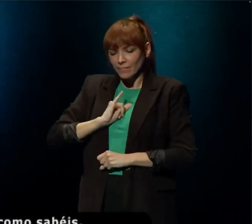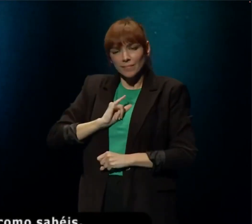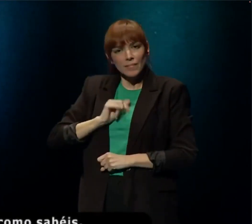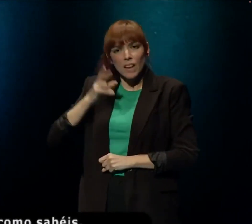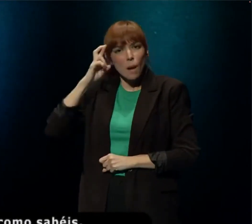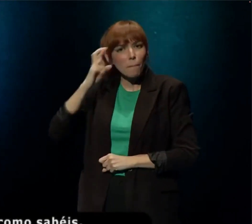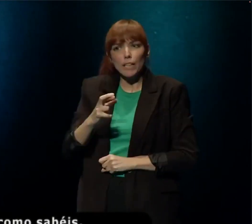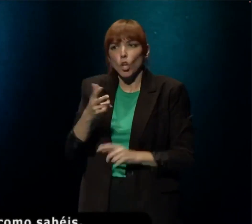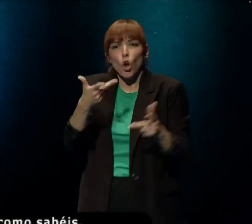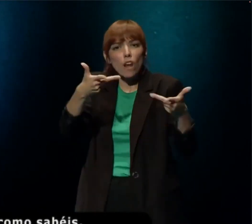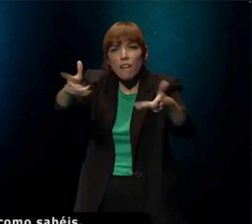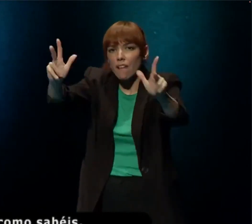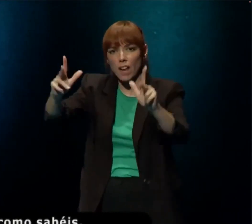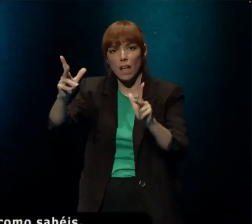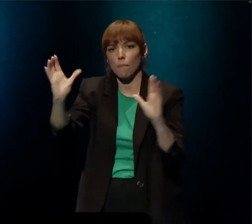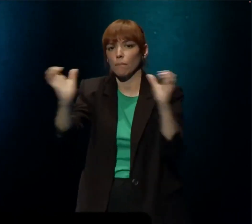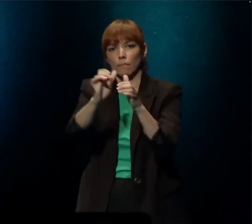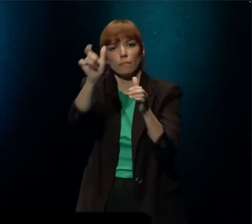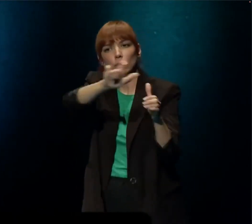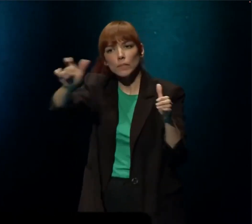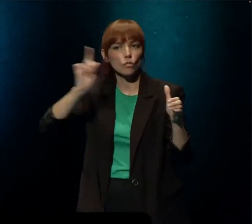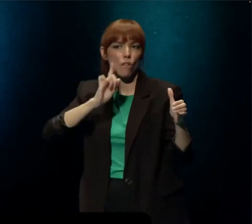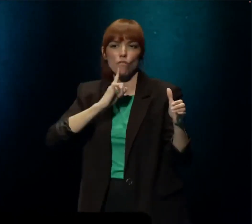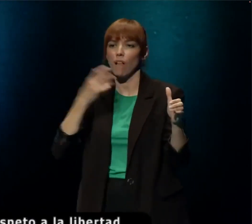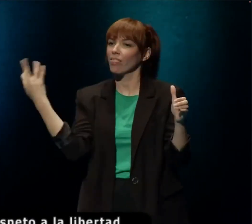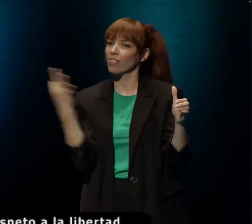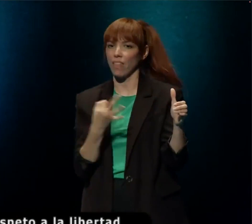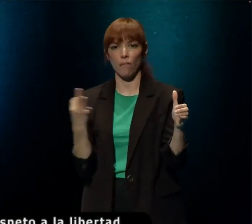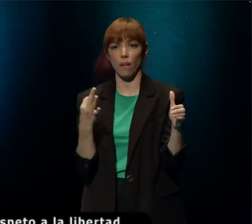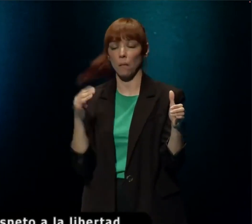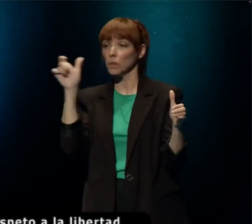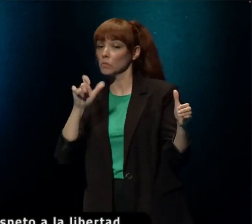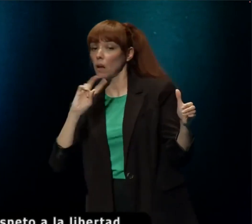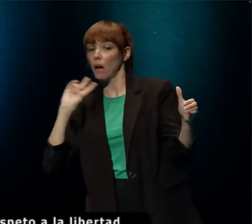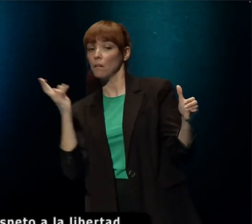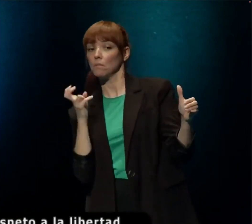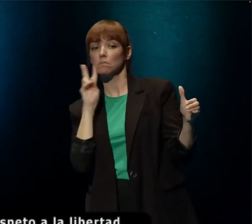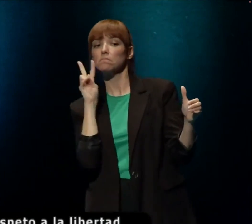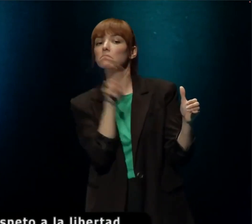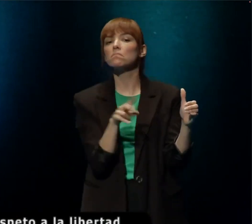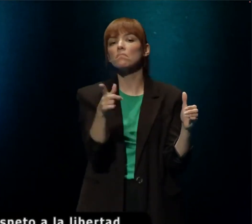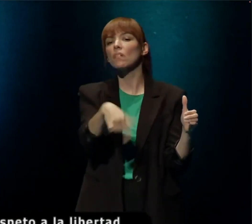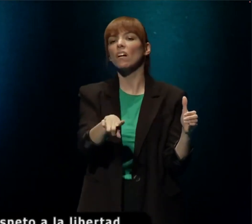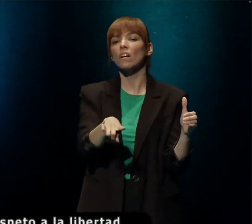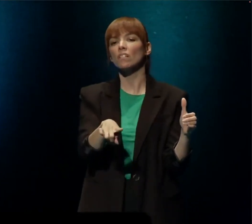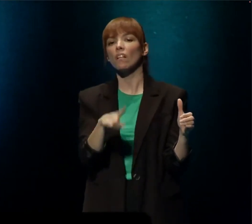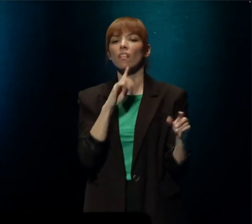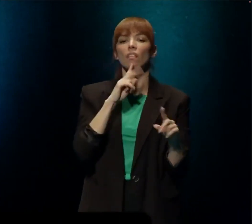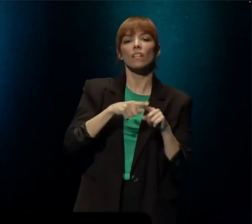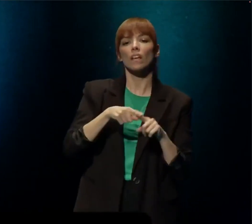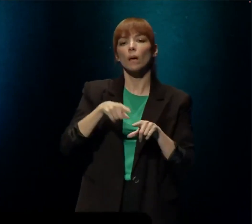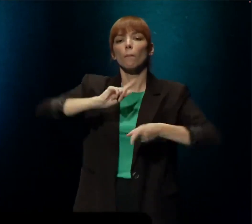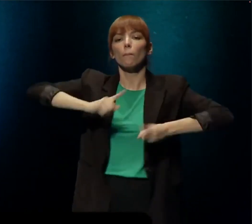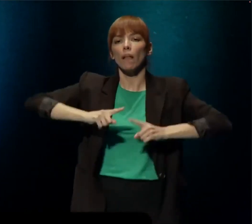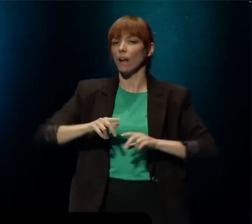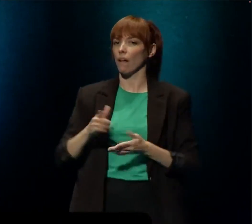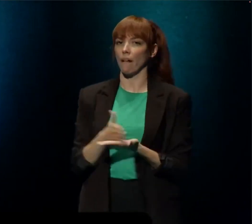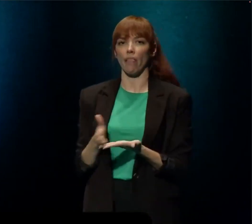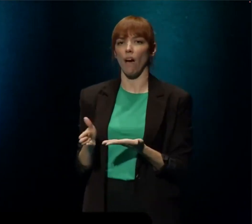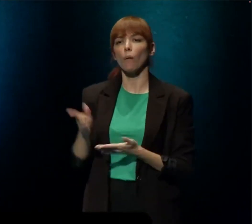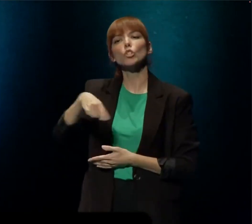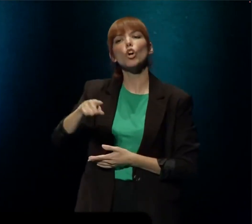que tenéis las personas sordas, para que nadie os diga qué sois, para que podáis elegirlo